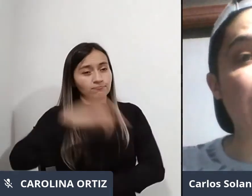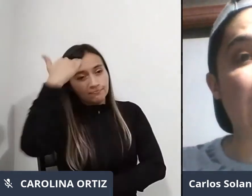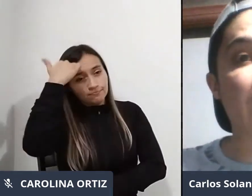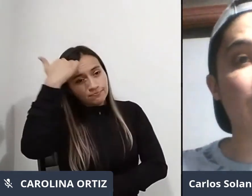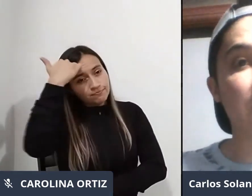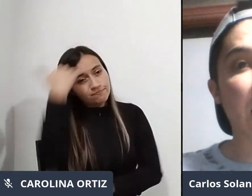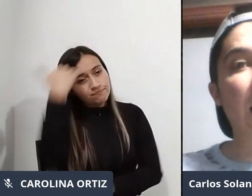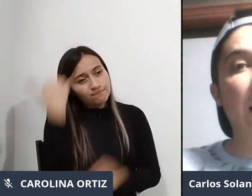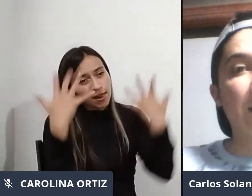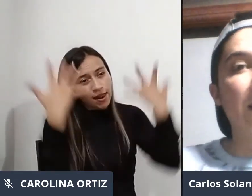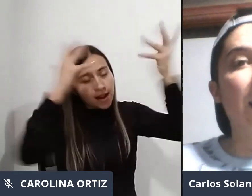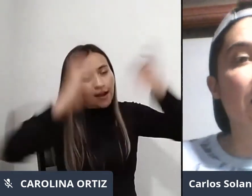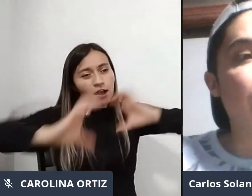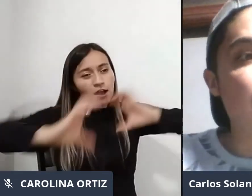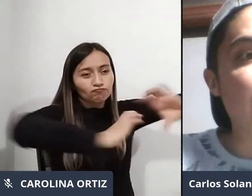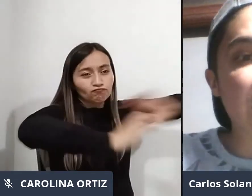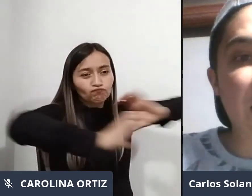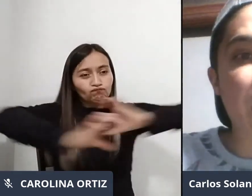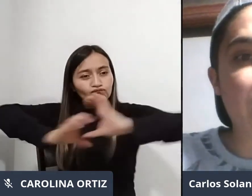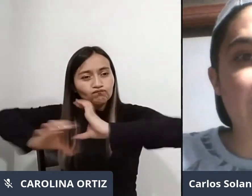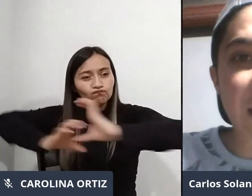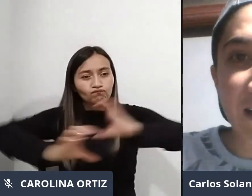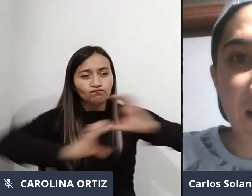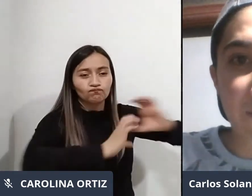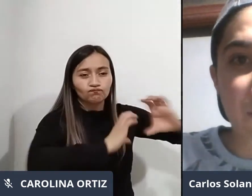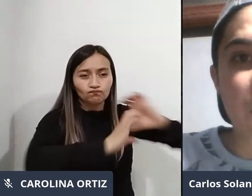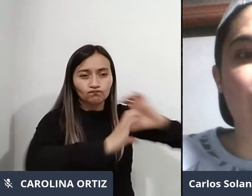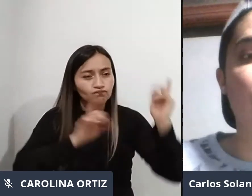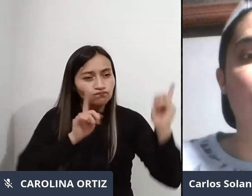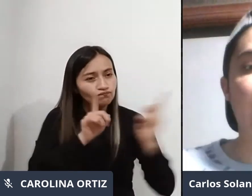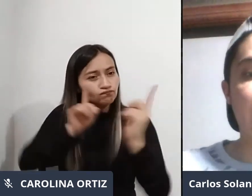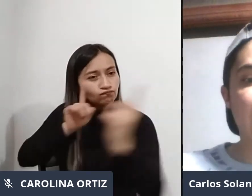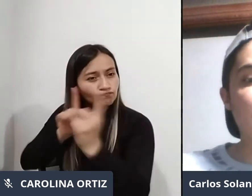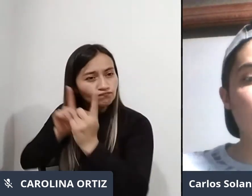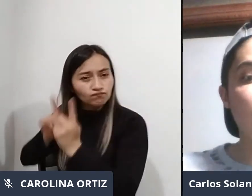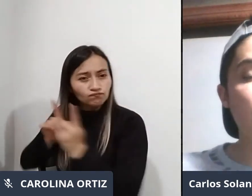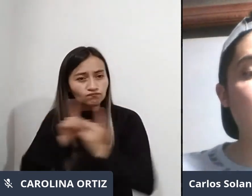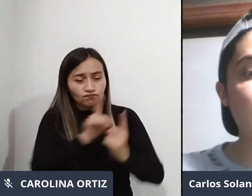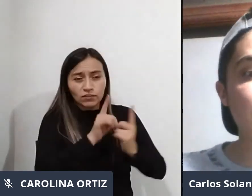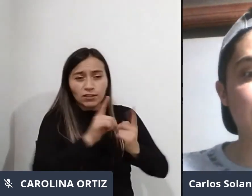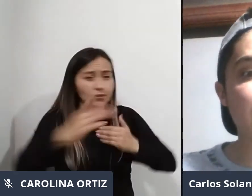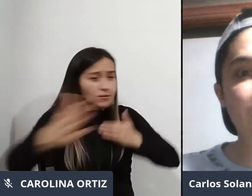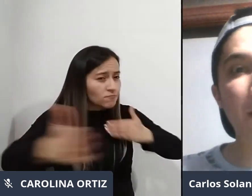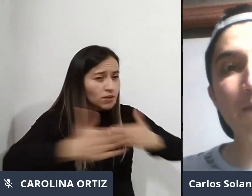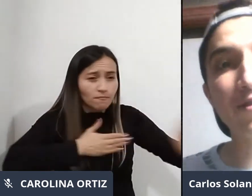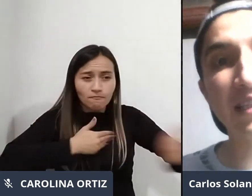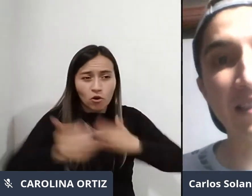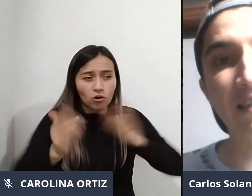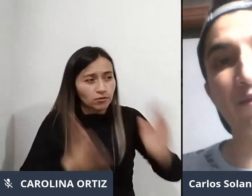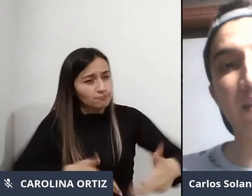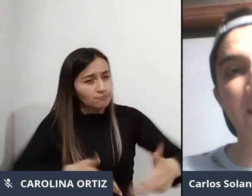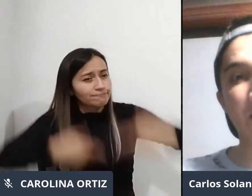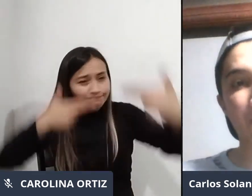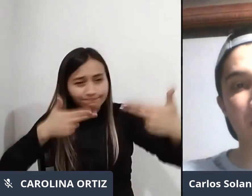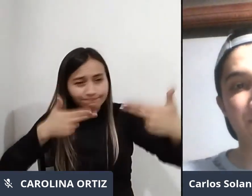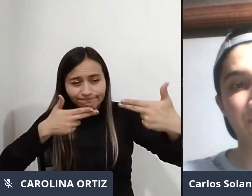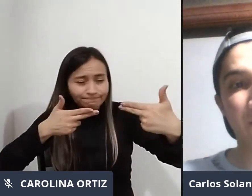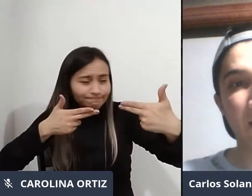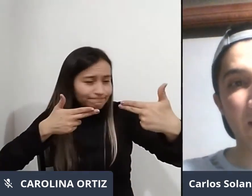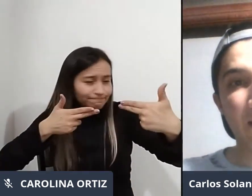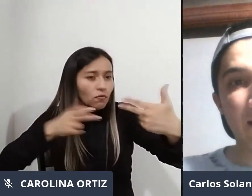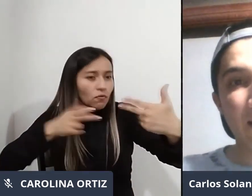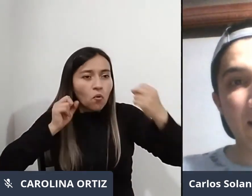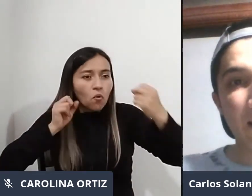a comunicarnos, a tener un acercamiento fraternal. No importa que hoy no nos podamos ver, pero sabemos que seguimos en esta lucha.